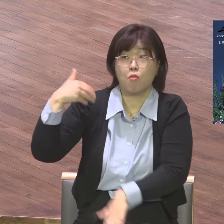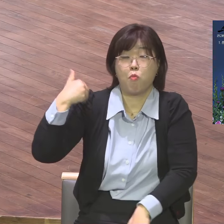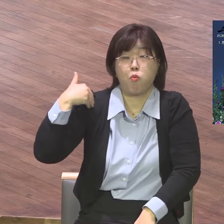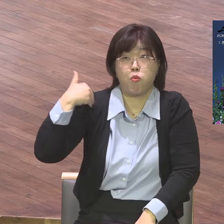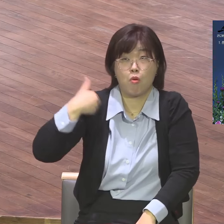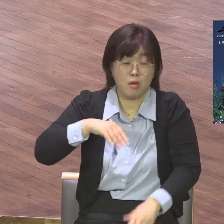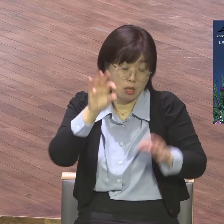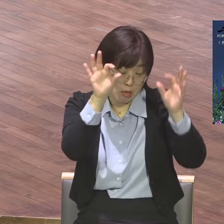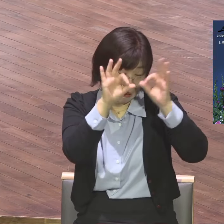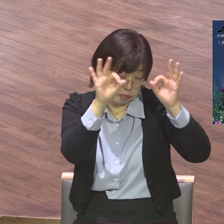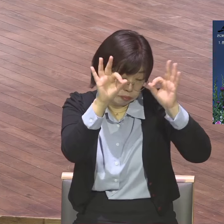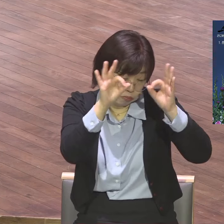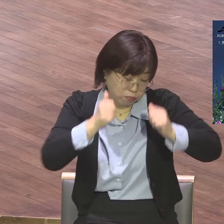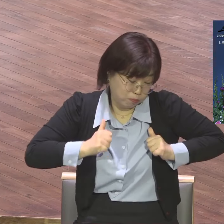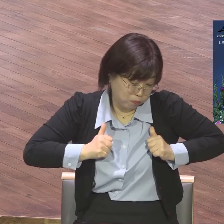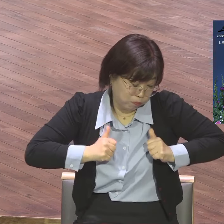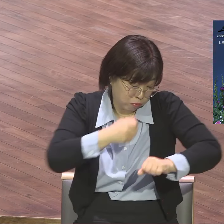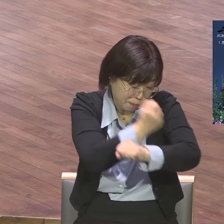수밖에 없다.